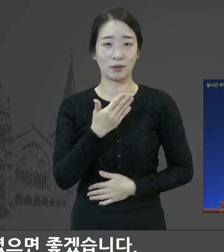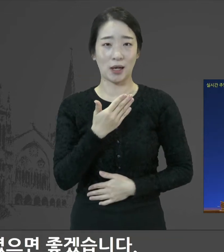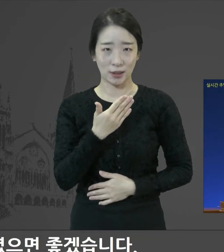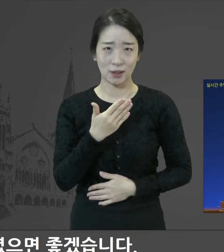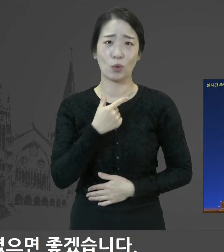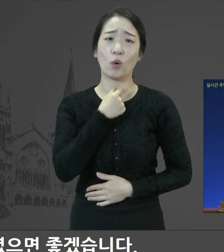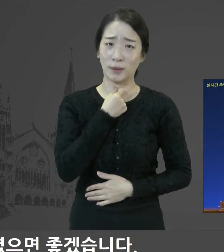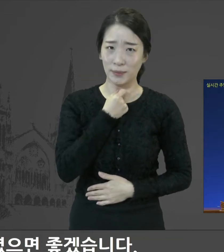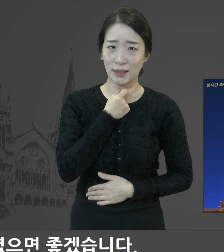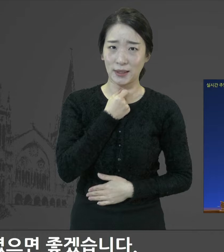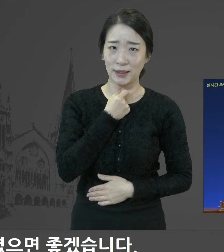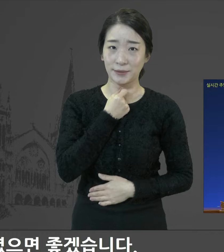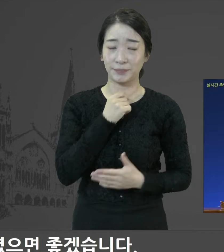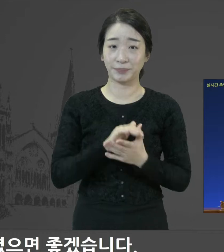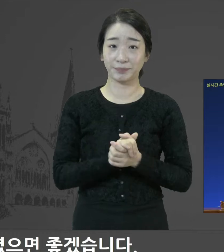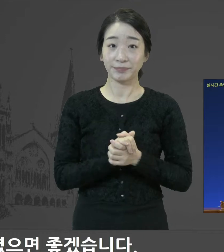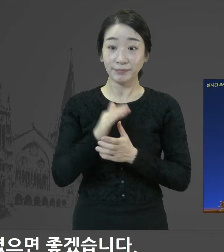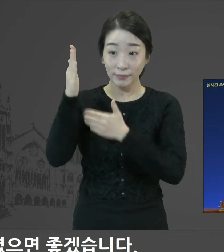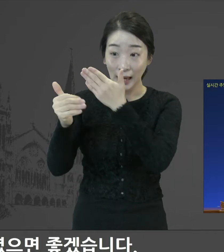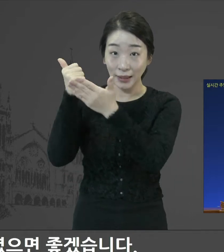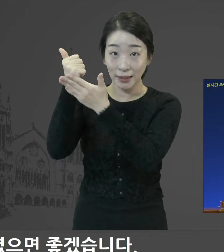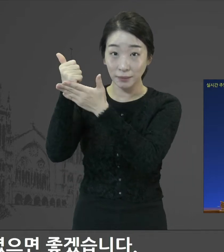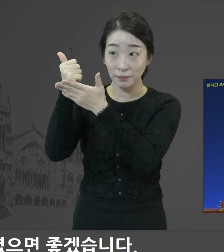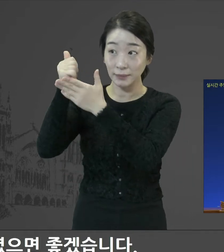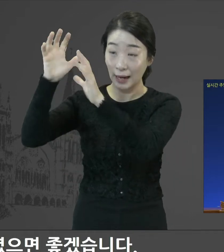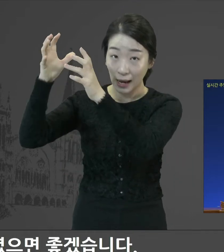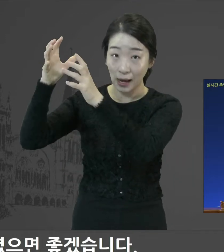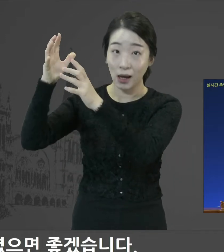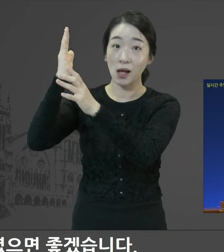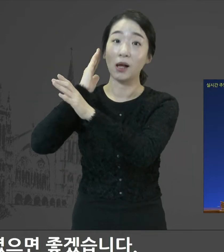이 기쁨을 경험한다고 성경이 얘기합니다. 아까